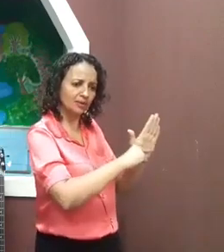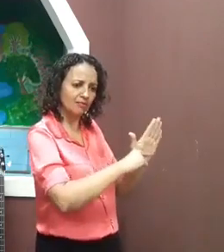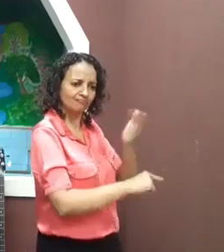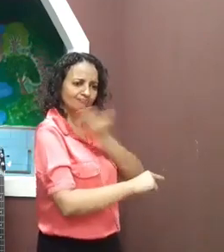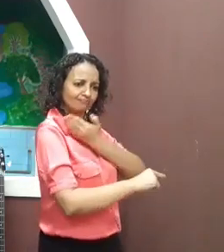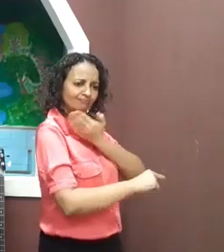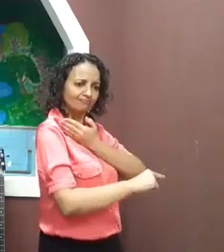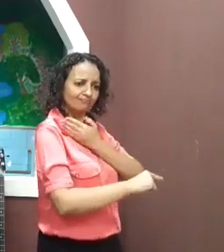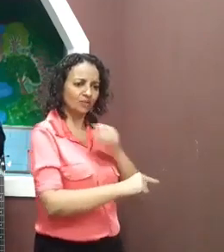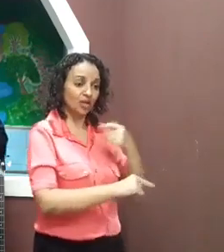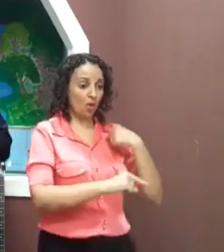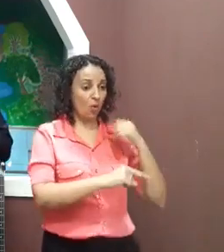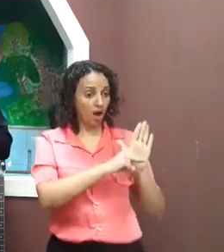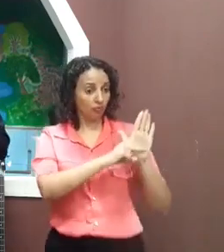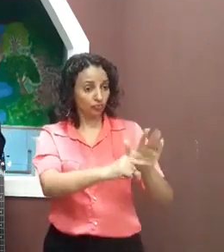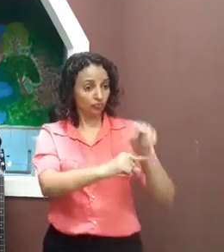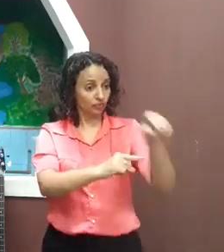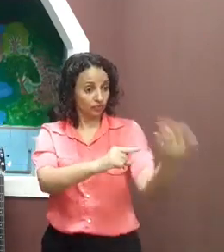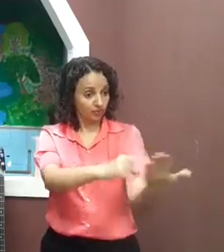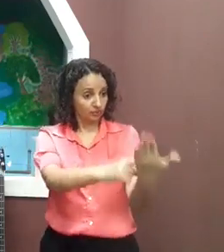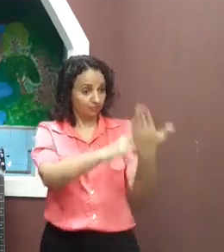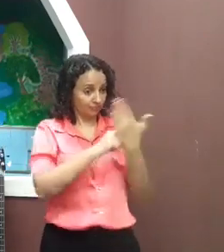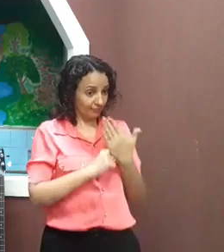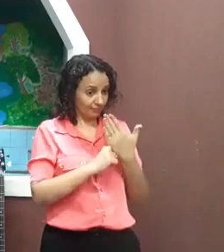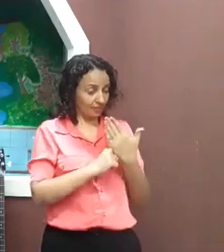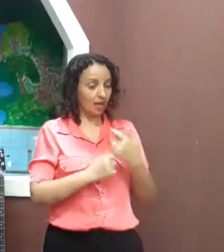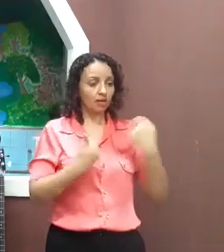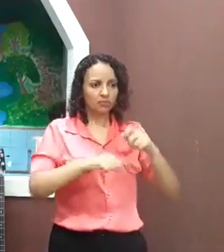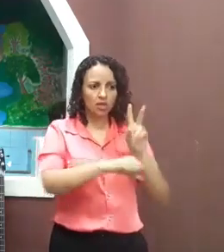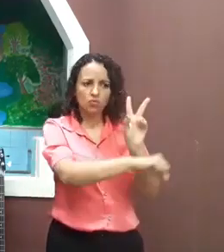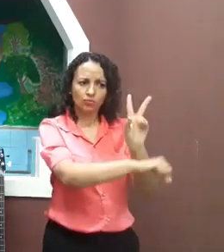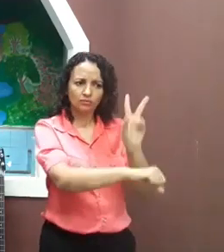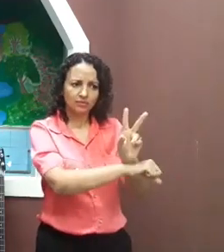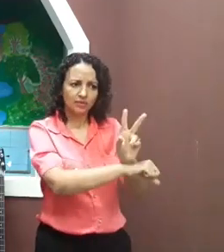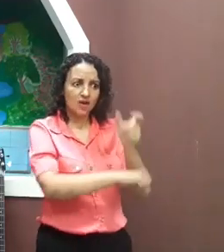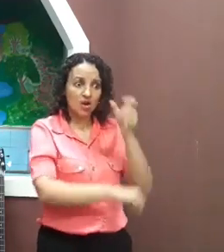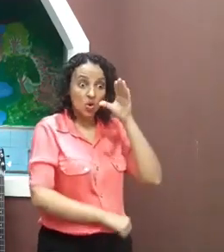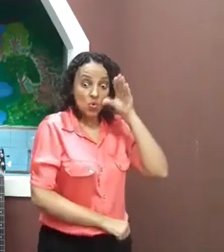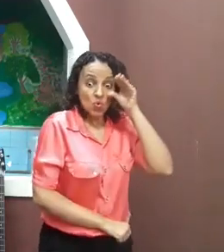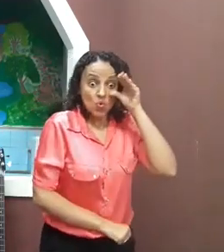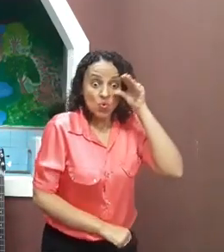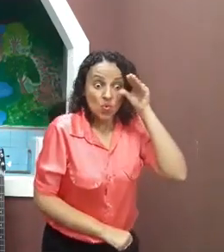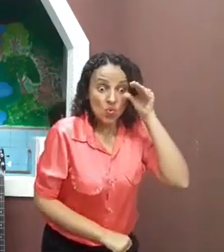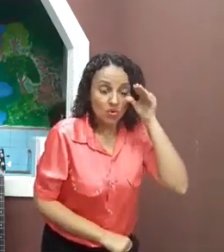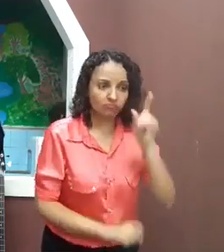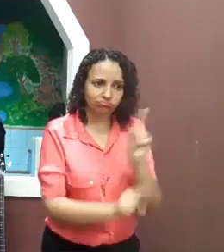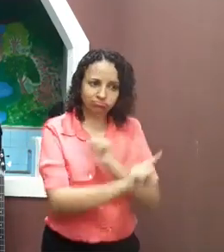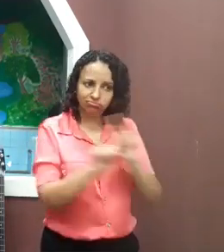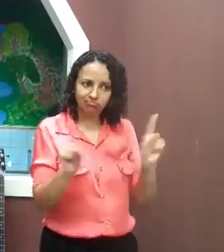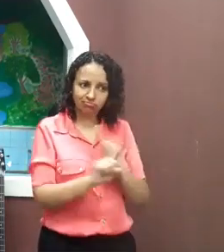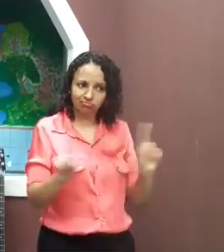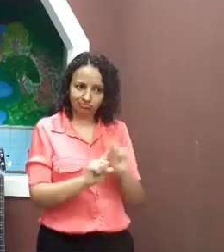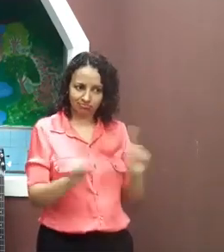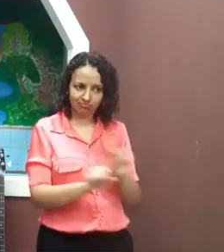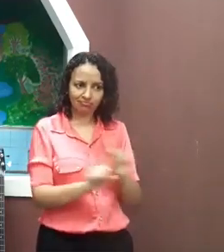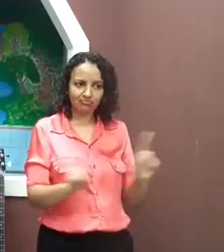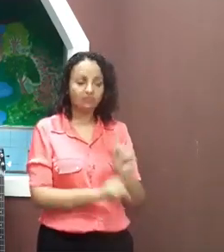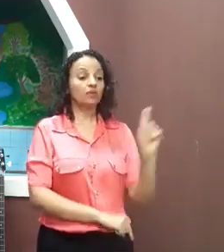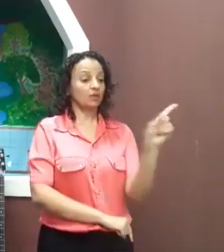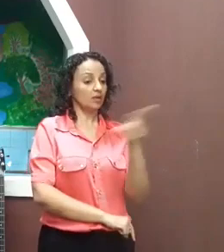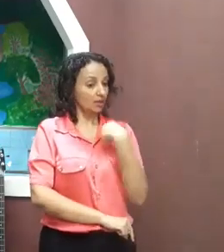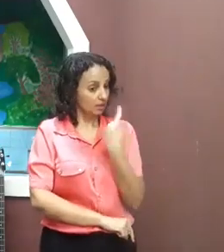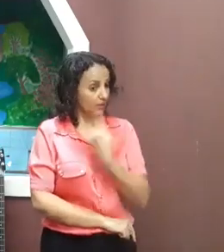outro? Cuidar sim, não se intrometer de uma maneira errada, mas nós devemos cuidar sim, no